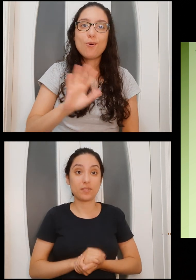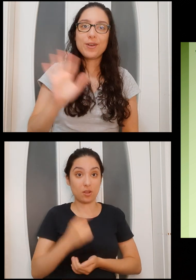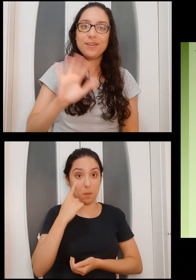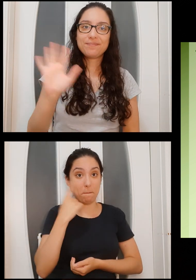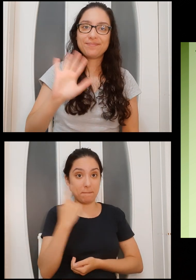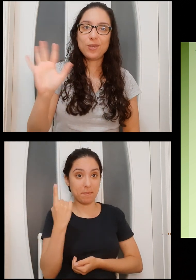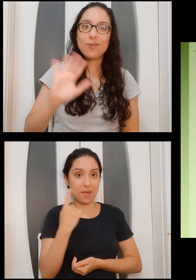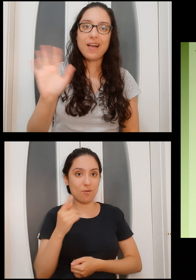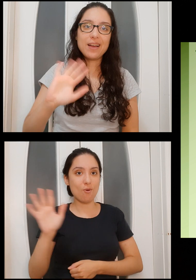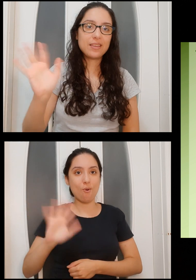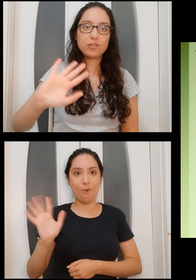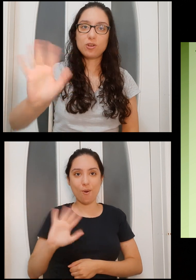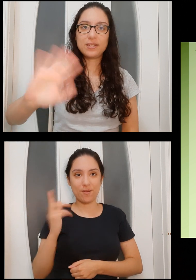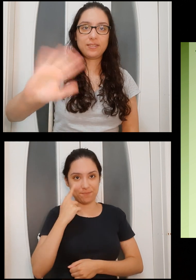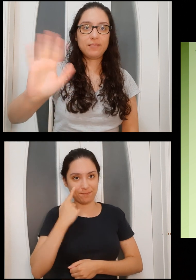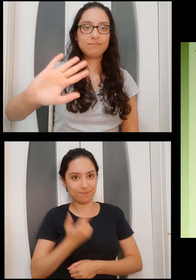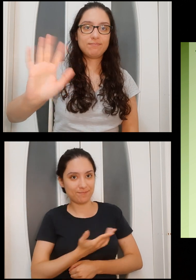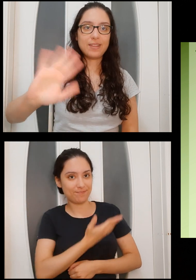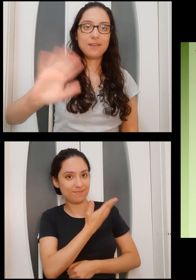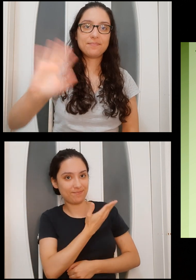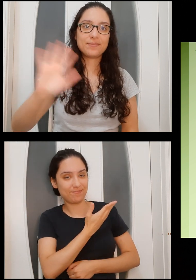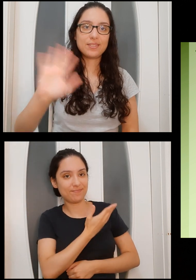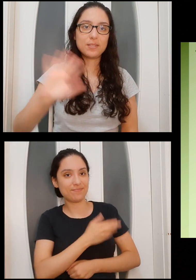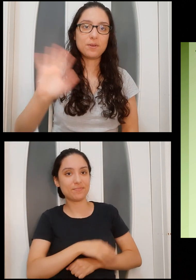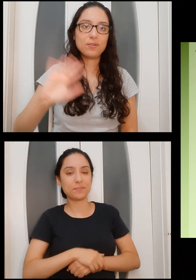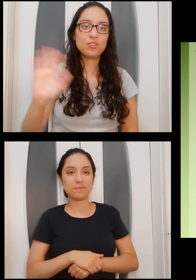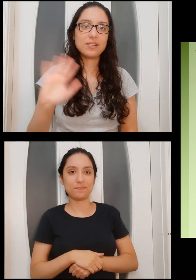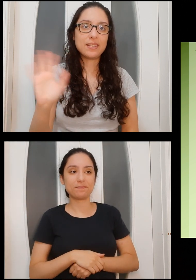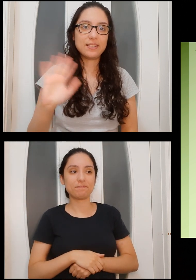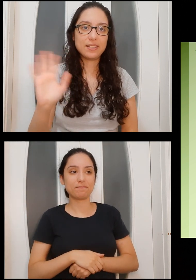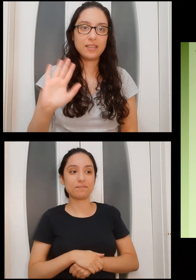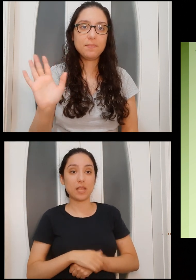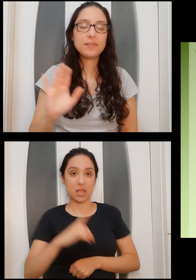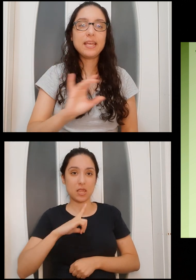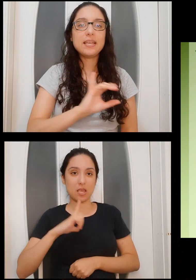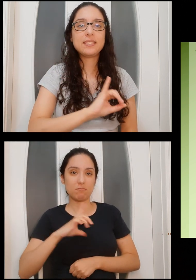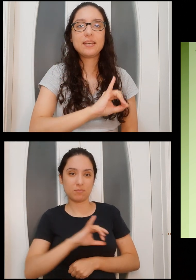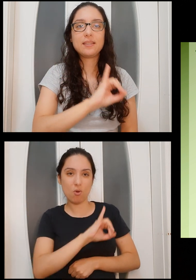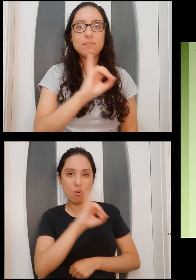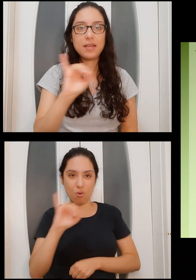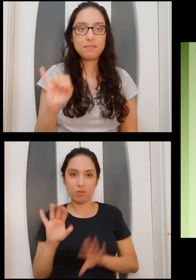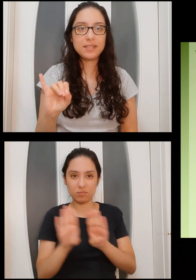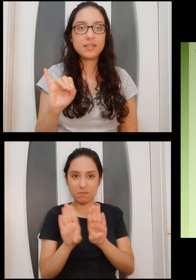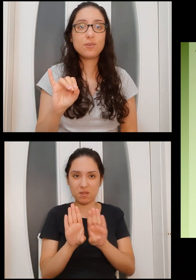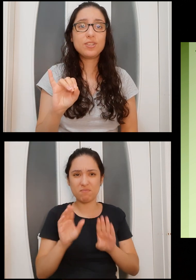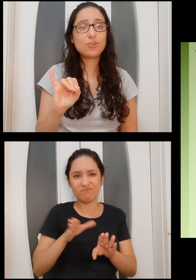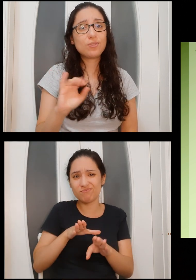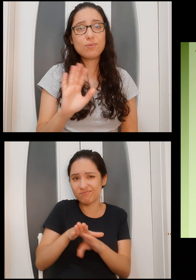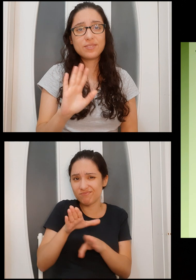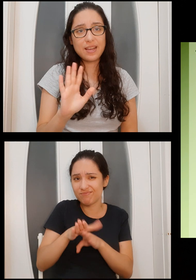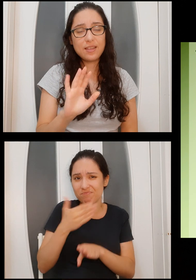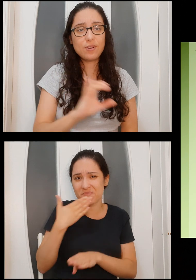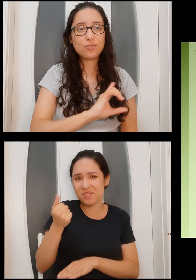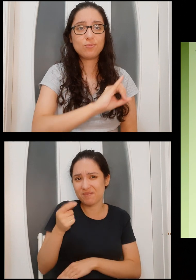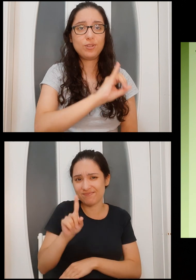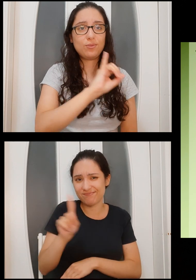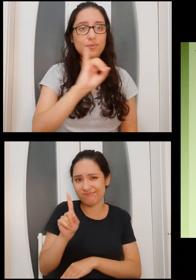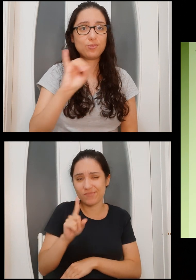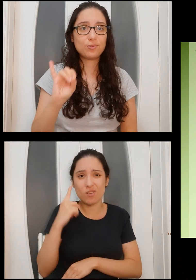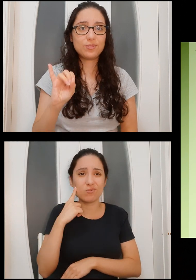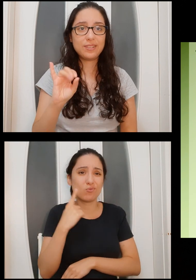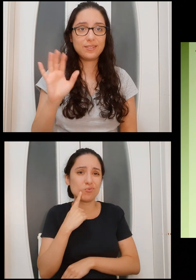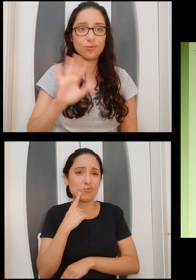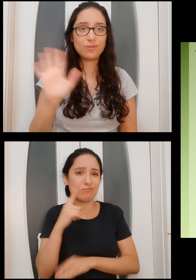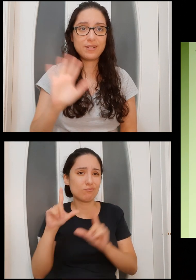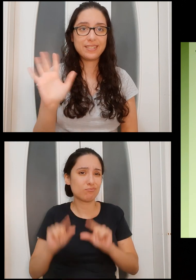cima, oi e olá, que é só assim, tá? Vocês podem utilizar esse aqui. Tem esse aqui também, mas eu indico não usar, eu acho muito,